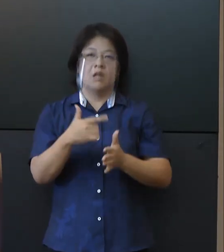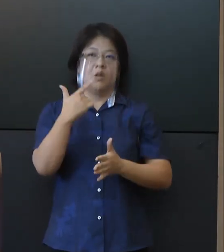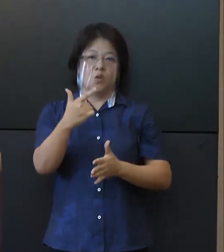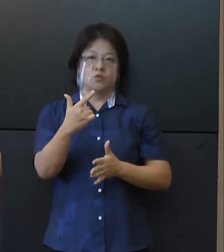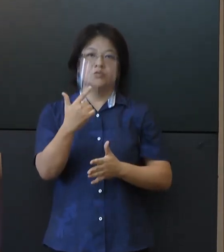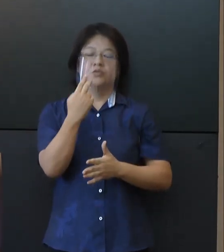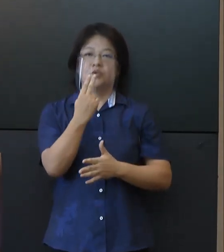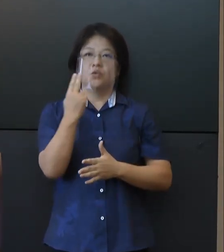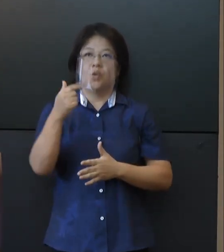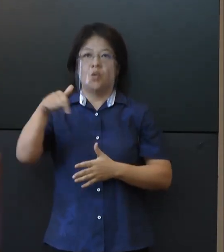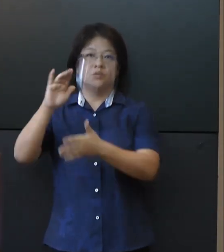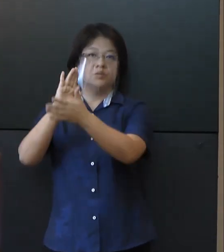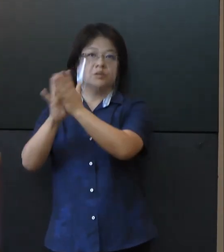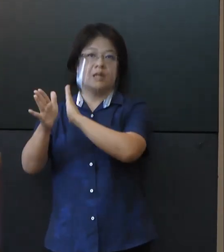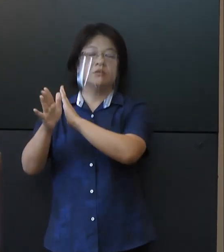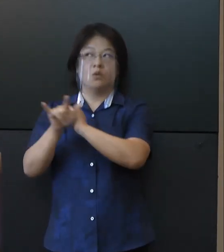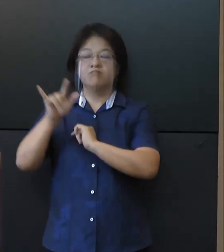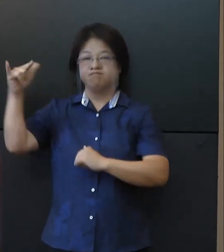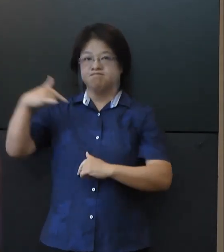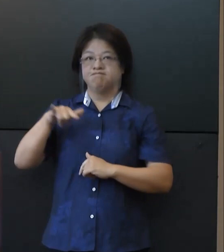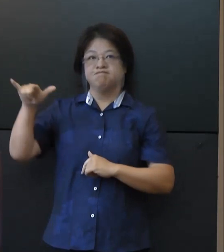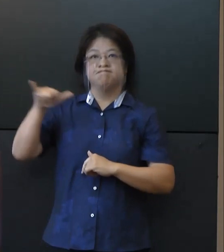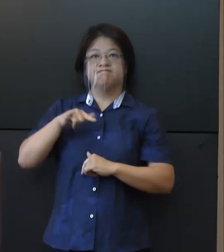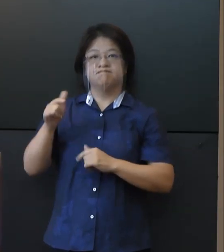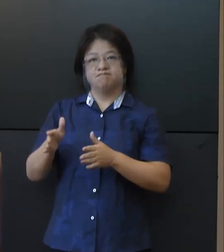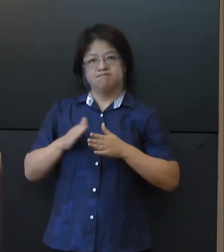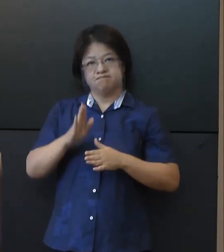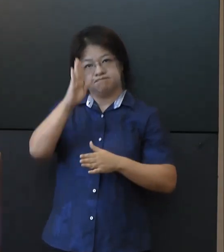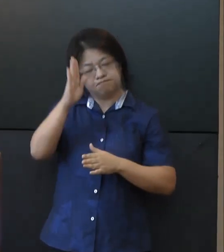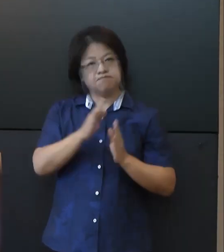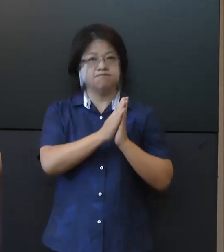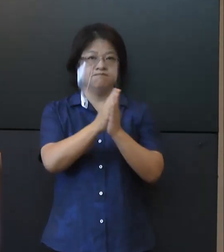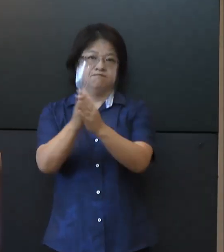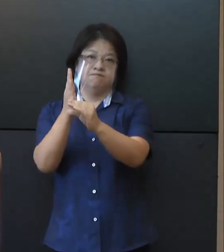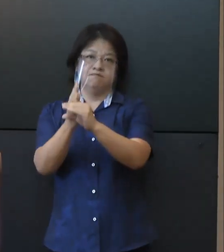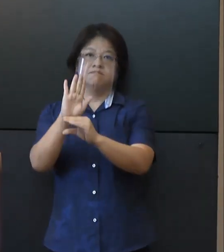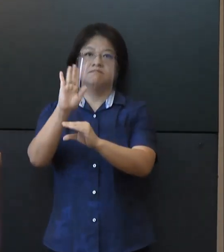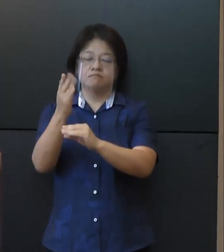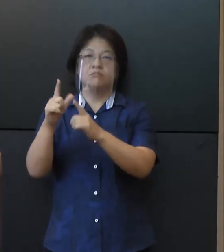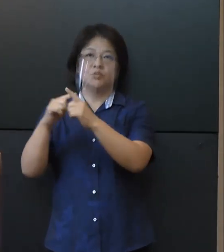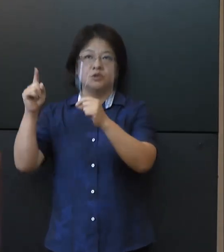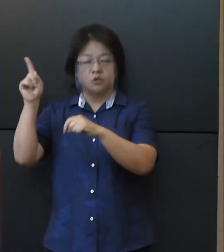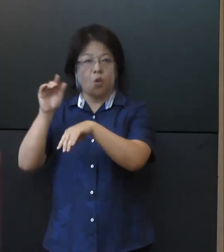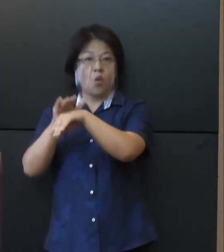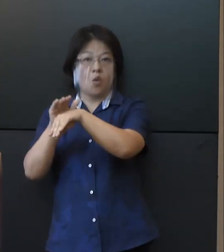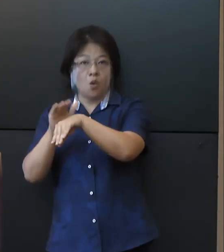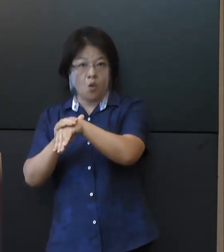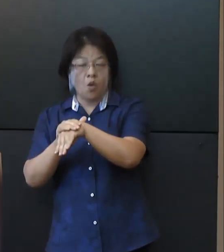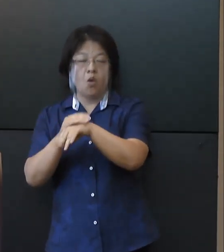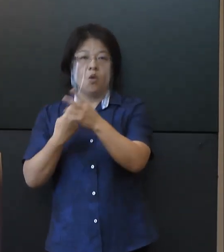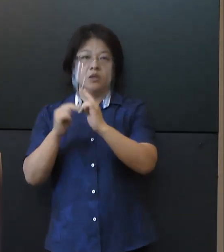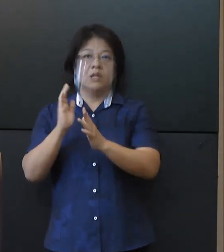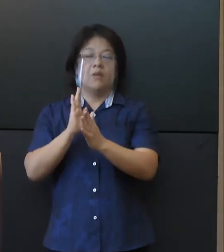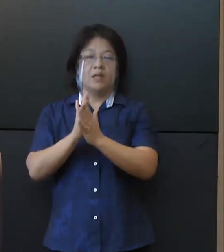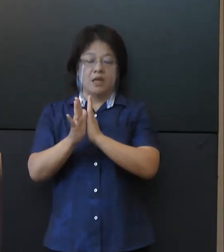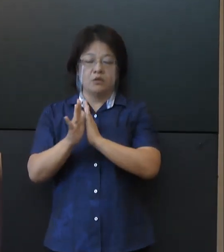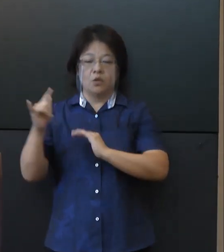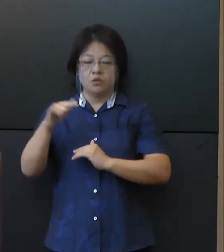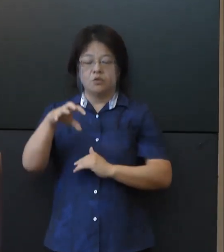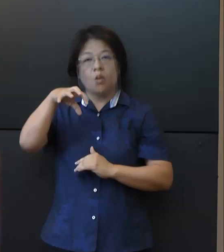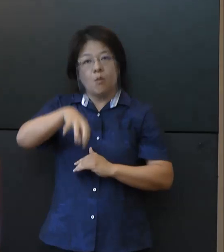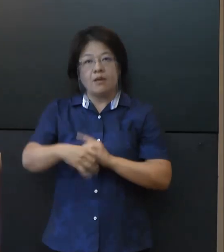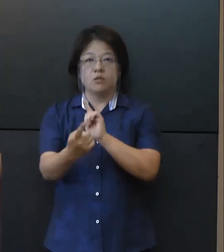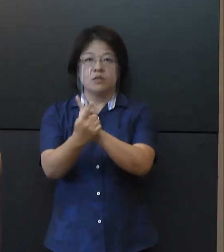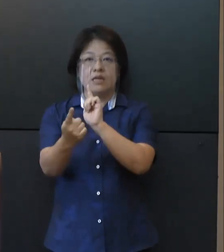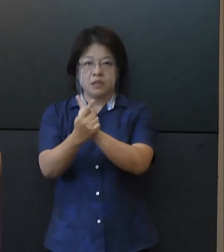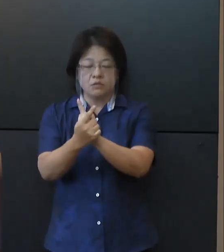との間の渡航自粛を要請していたところでありますが、国の方針や県の水際対策等の状況を踏ま